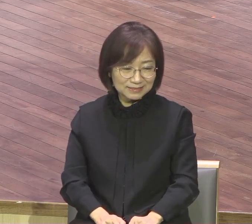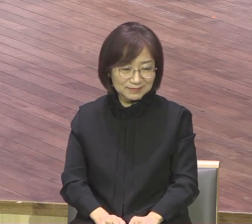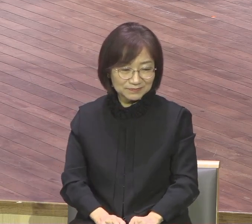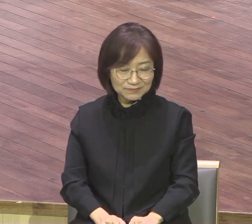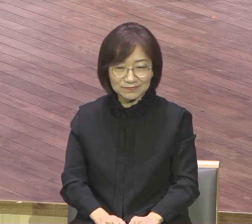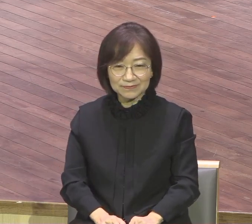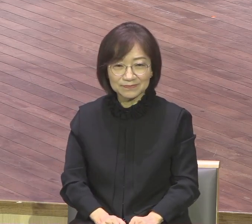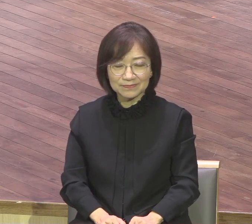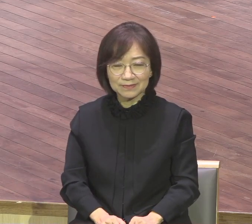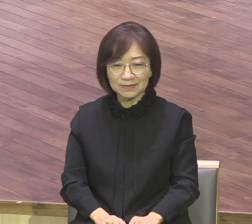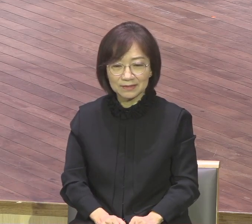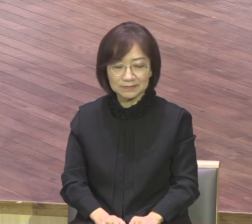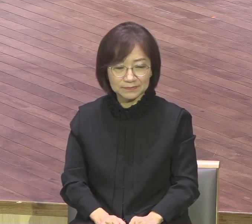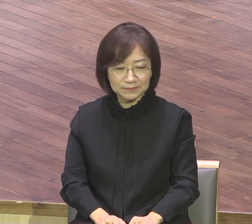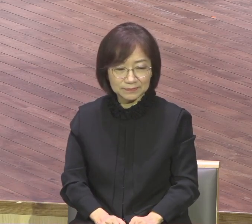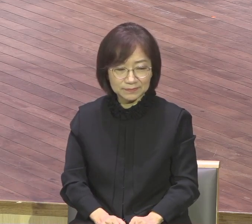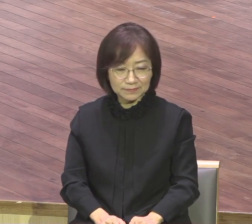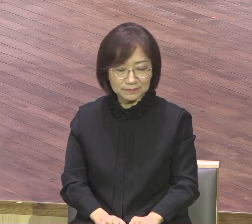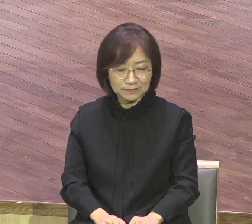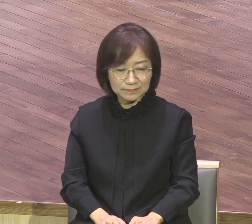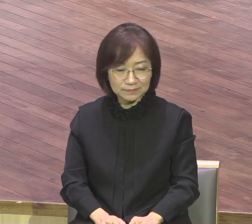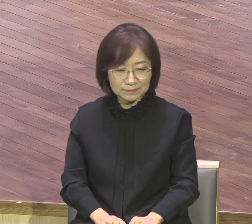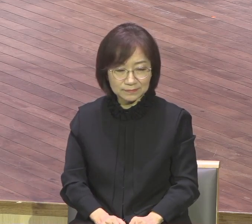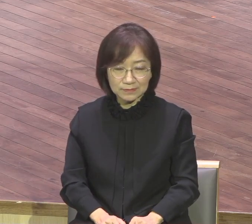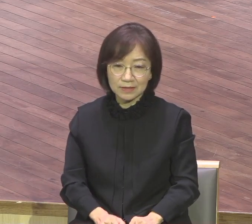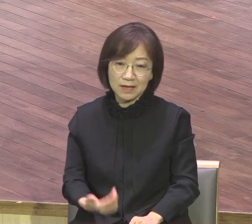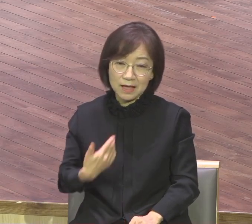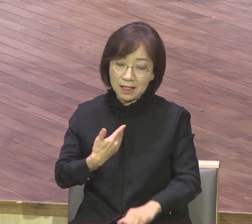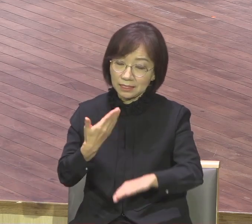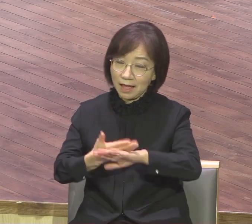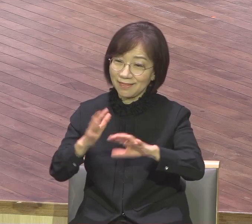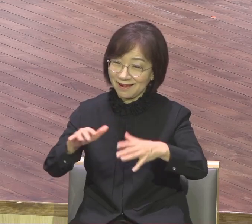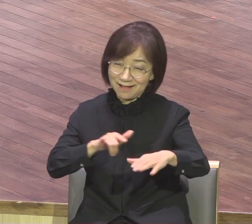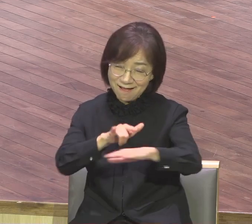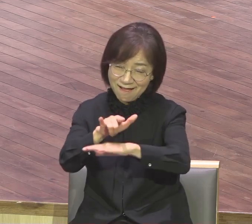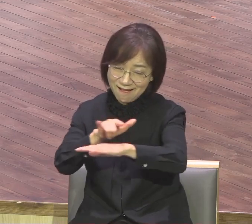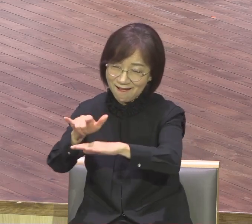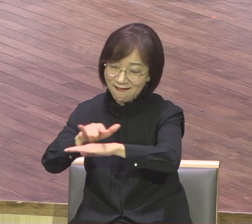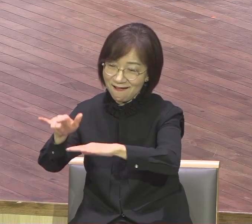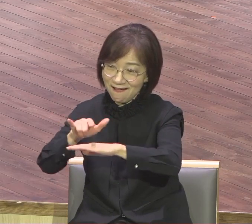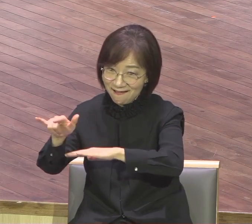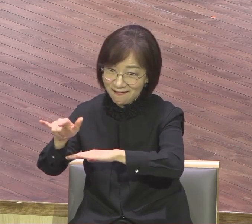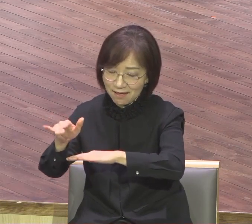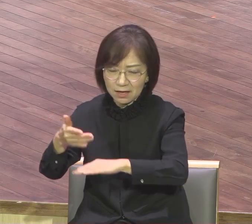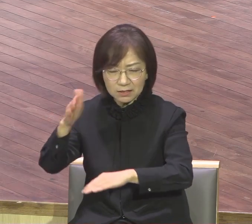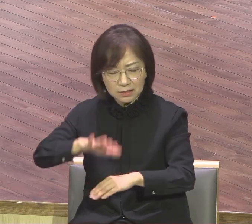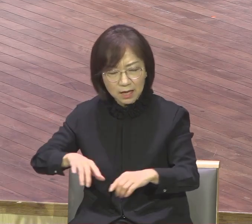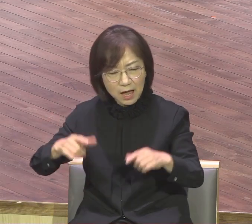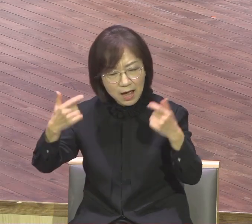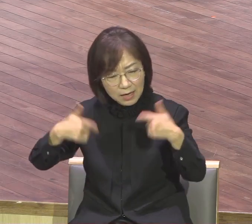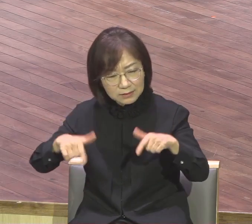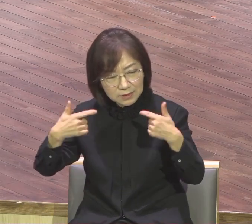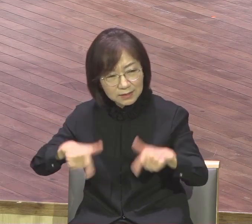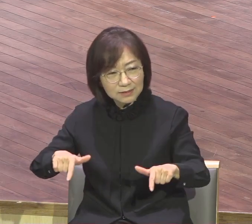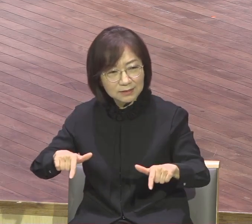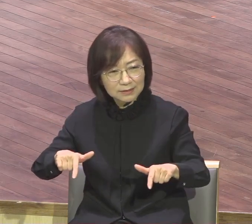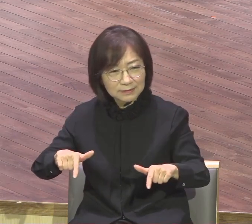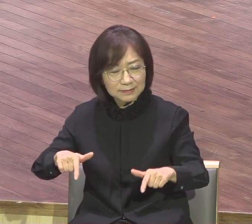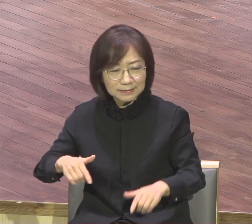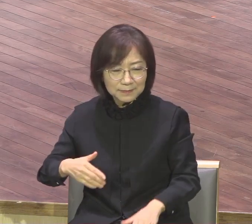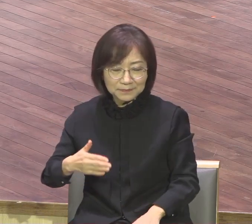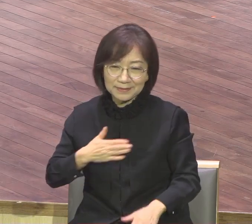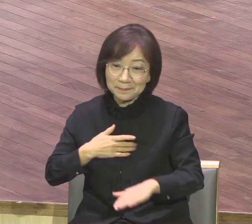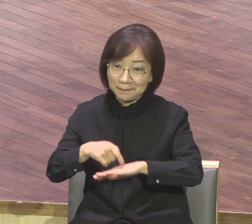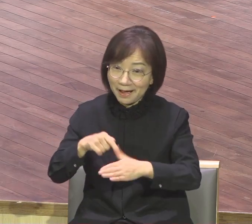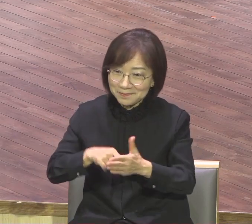이 선교 현장을 수없이 가는데도 갈 때마다 제 마음에는 늘 그런